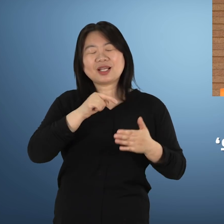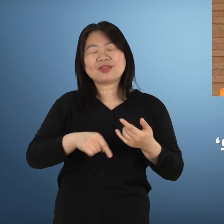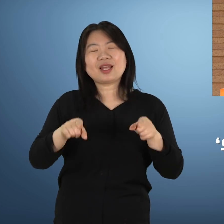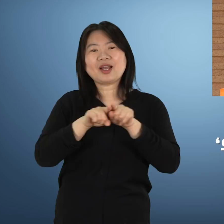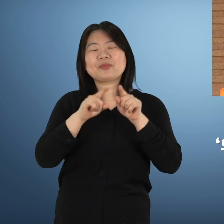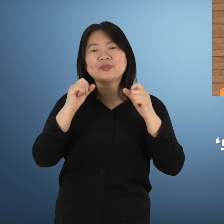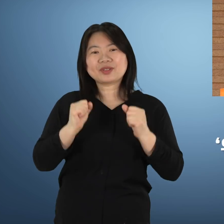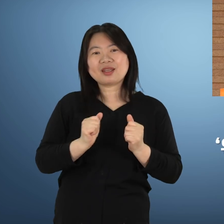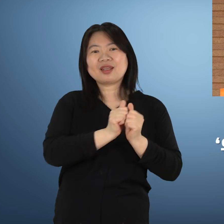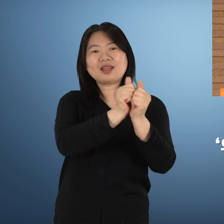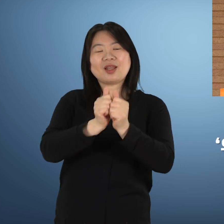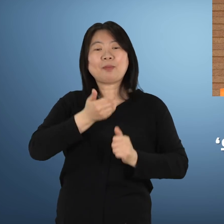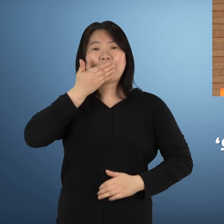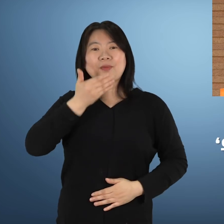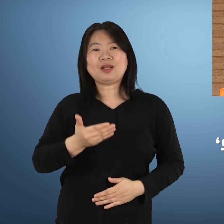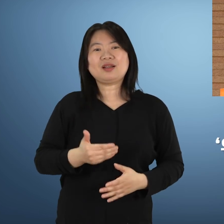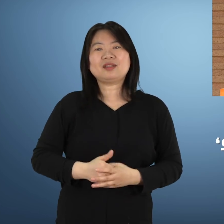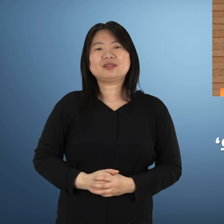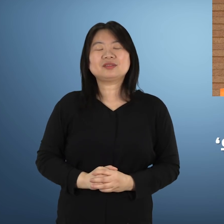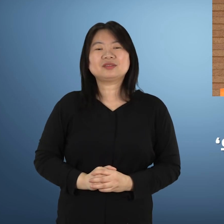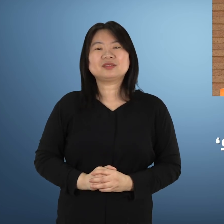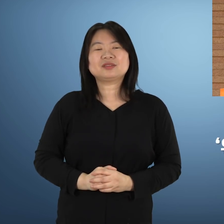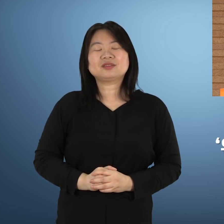함께 하시는구나.